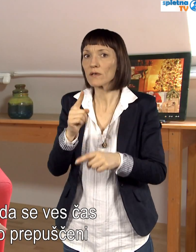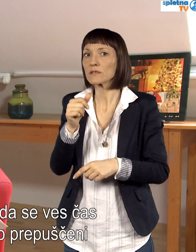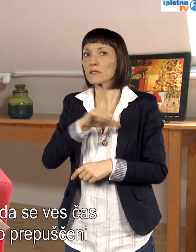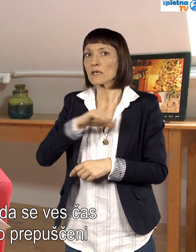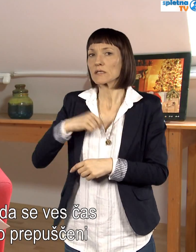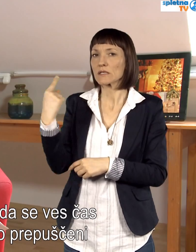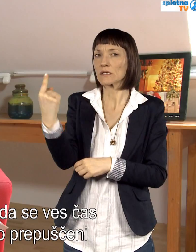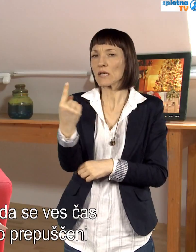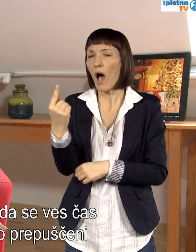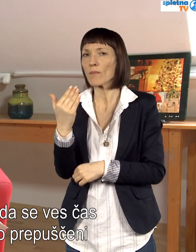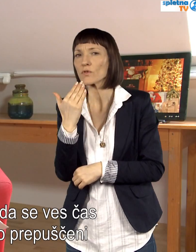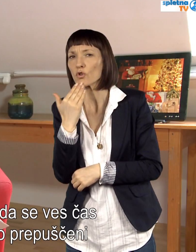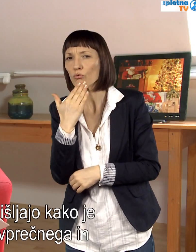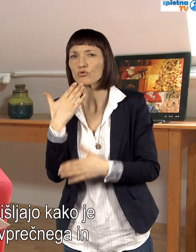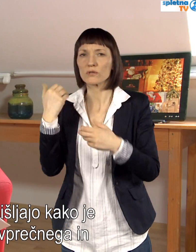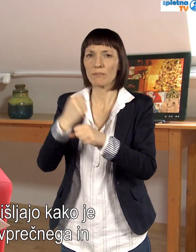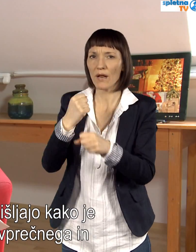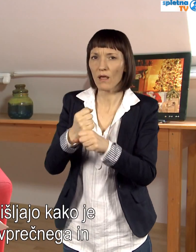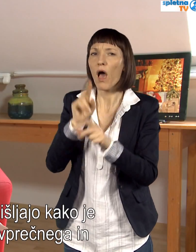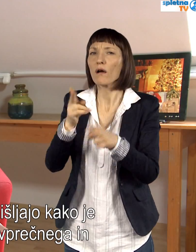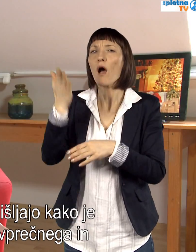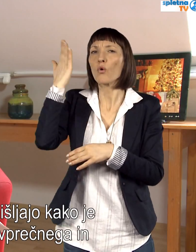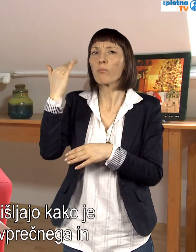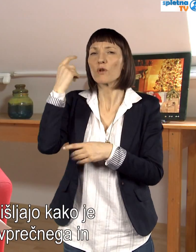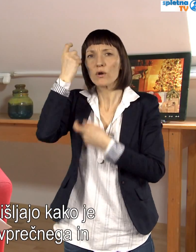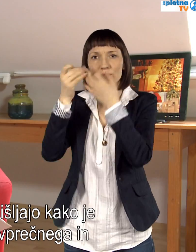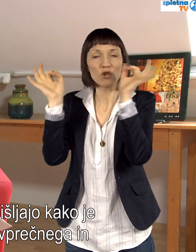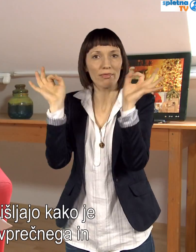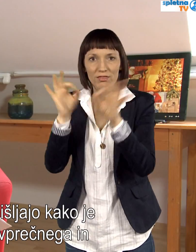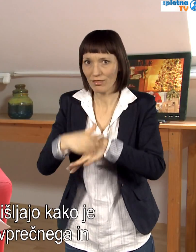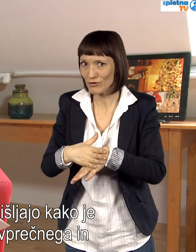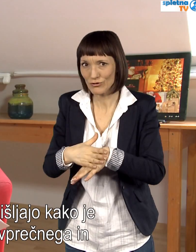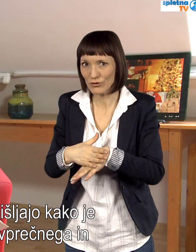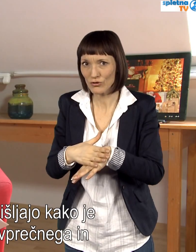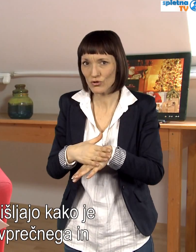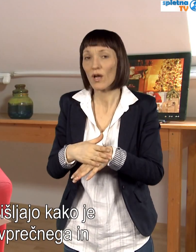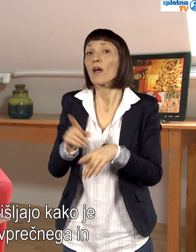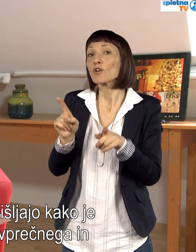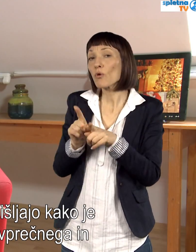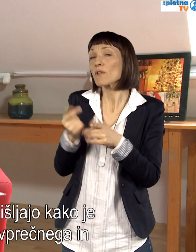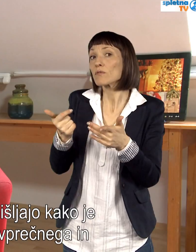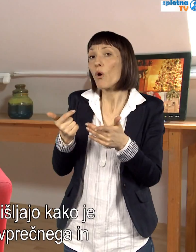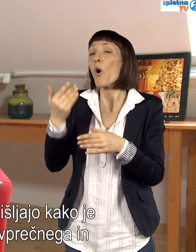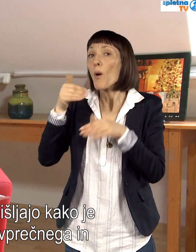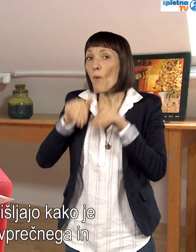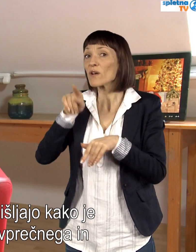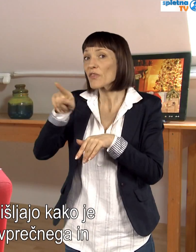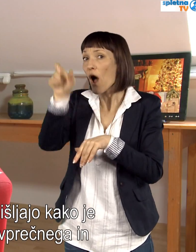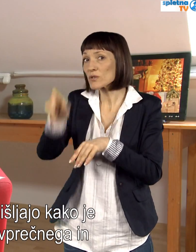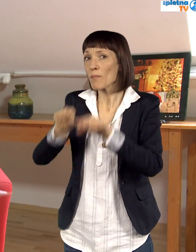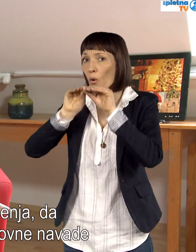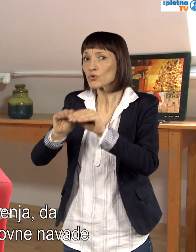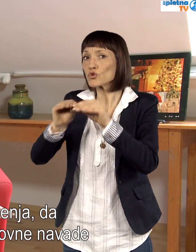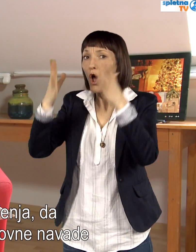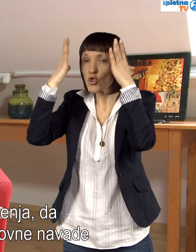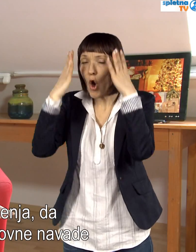nekaj dogaja, da niso nekako prepuščeni brezdelju, razmišljanju o tem, kako je bilo, in da se tudi učijo enega, recimo temu,